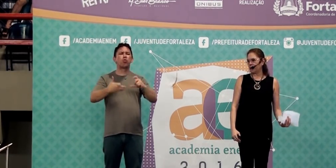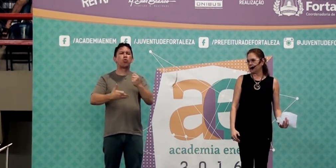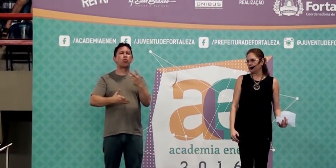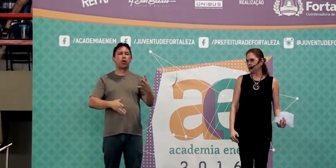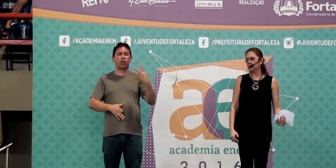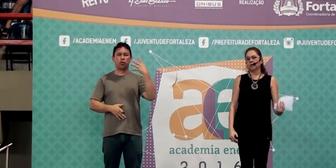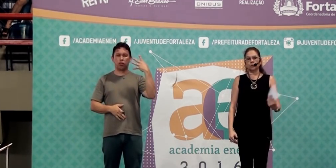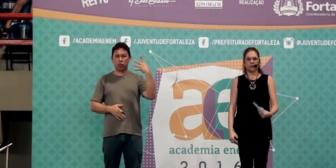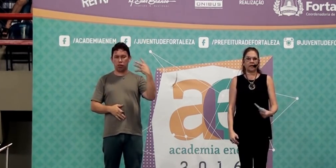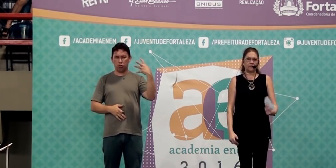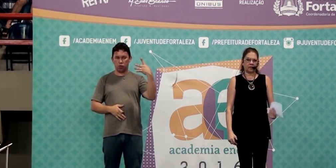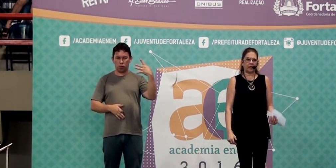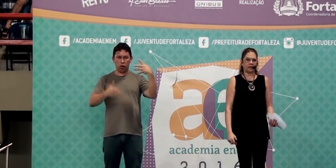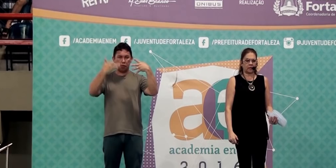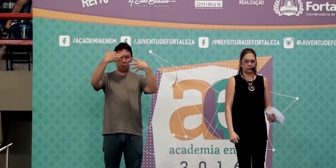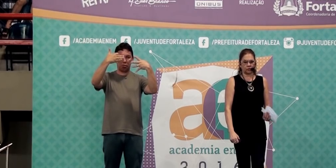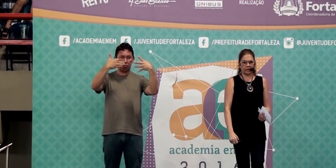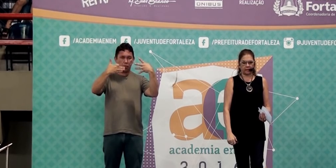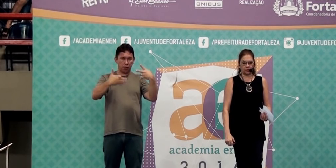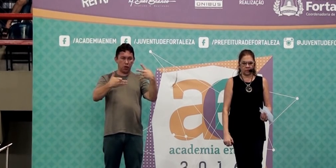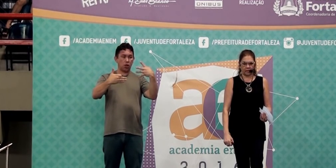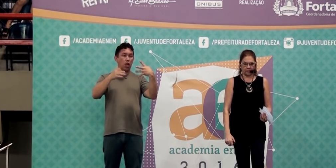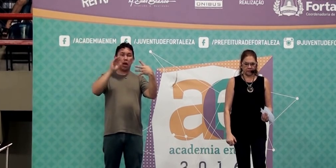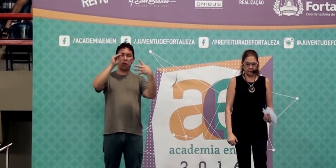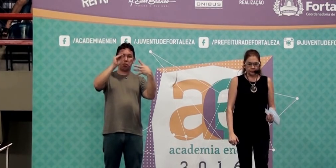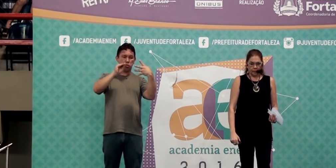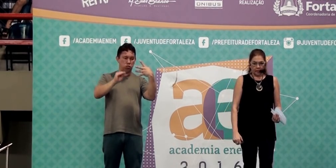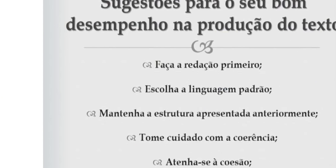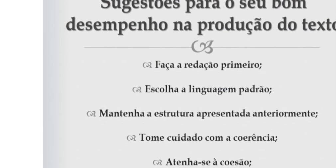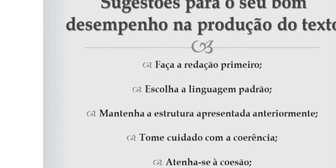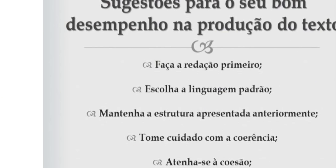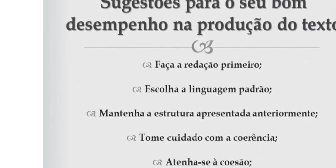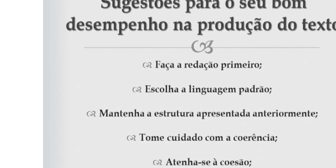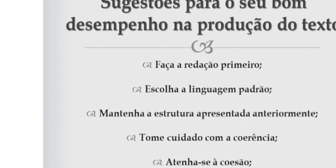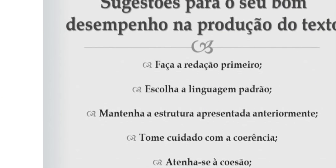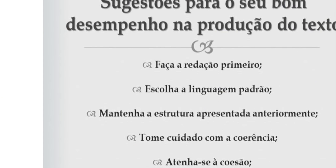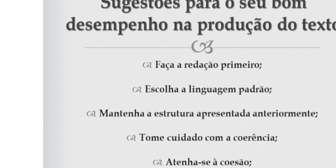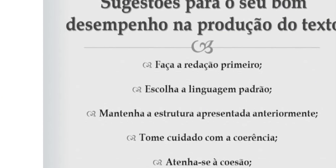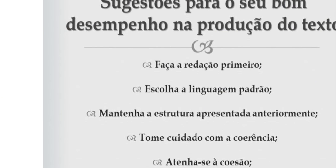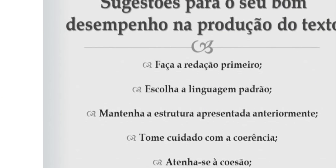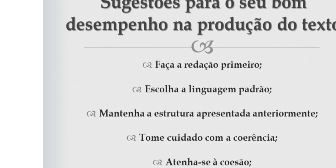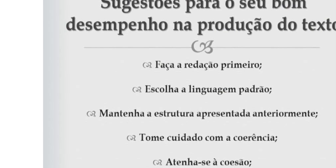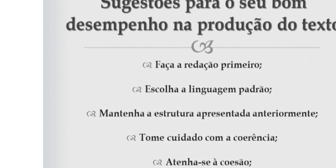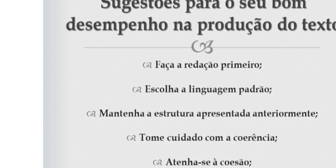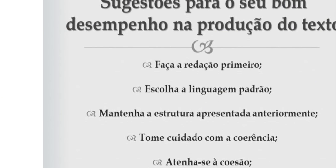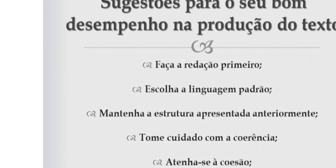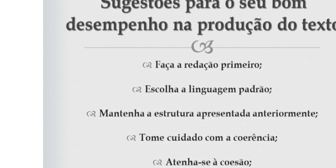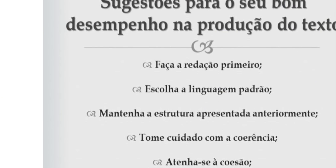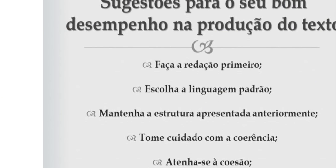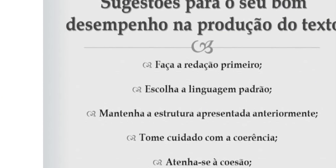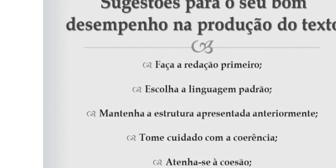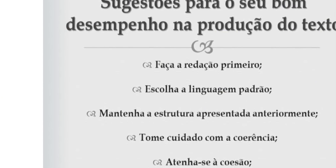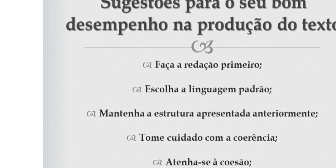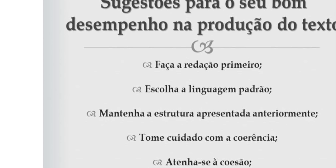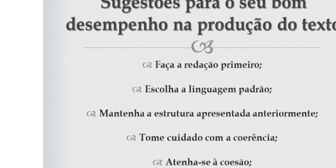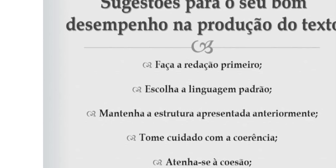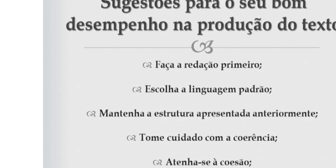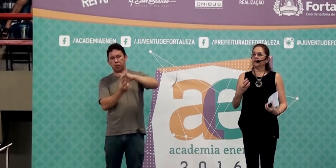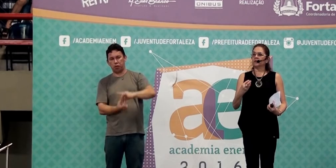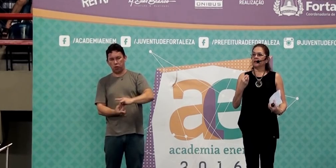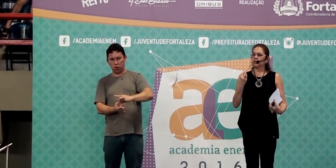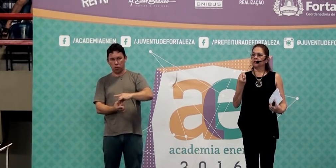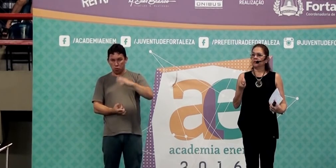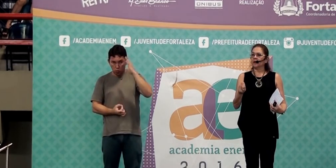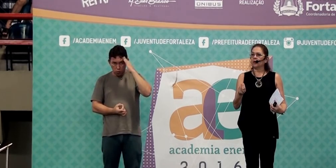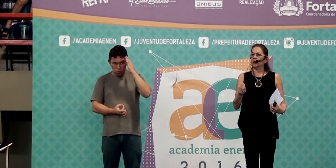cada parágrafo e o que deve ter dentro de cada um deles. Tome cuidado com a coerência. Coerência é